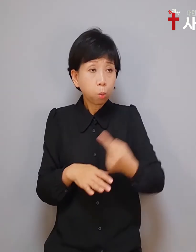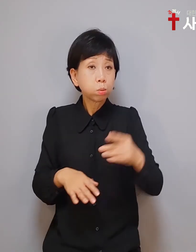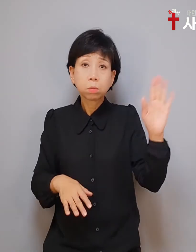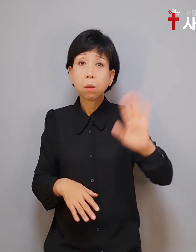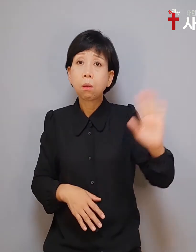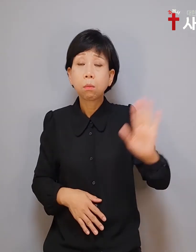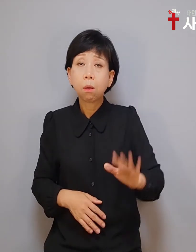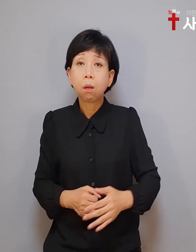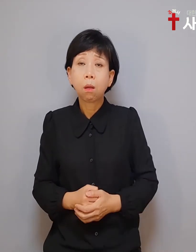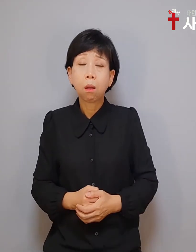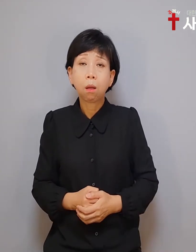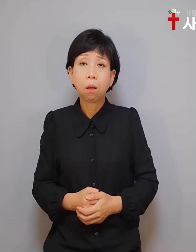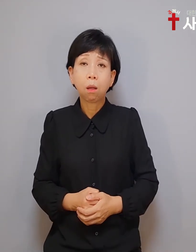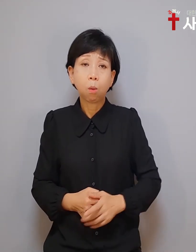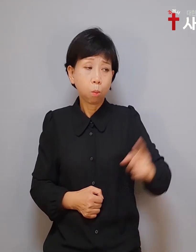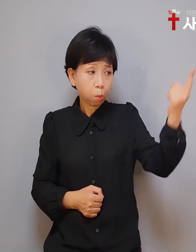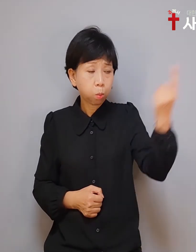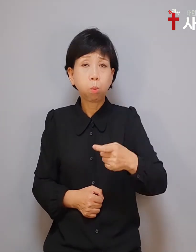와.